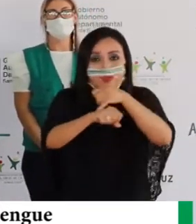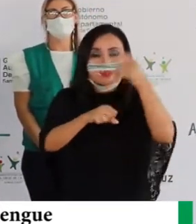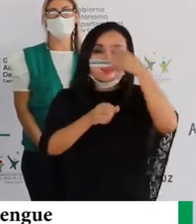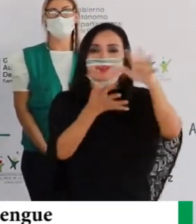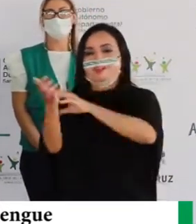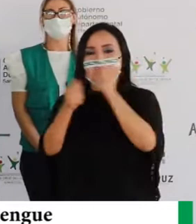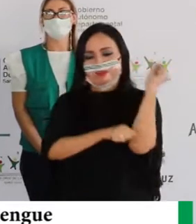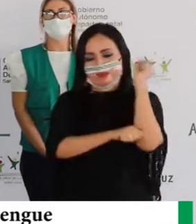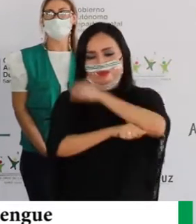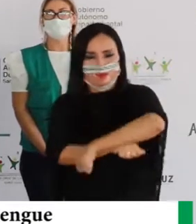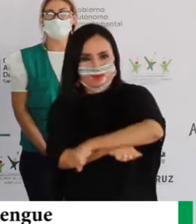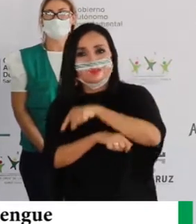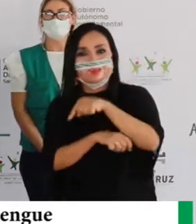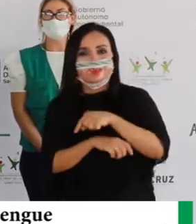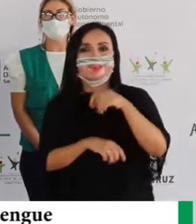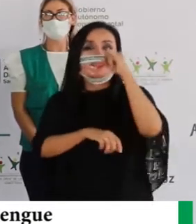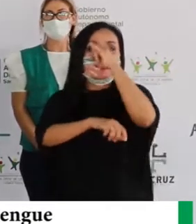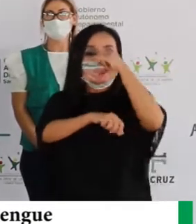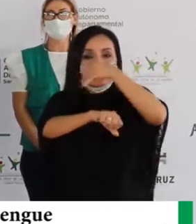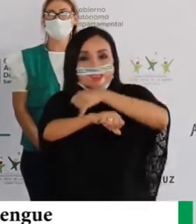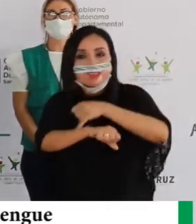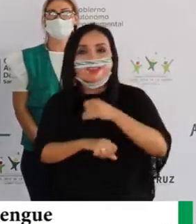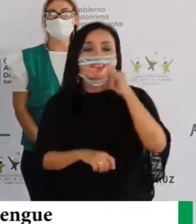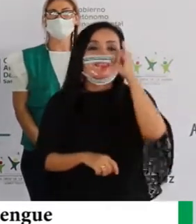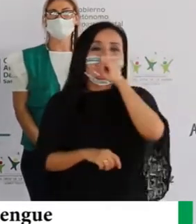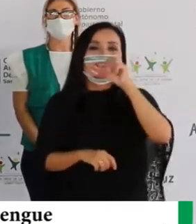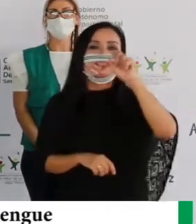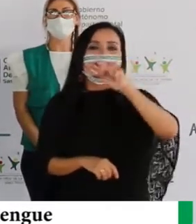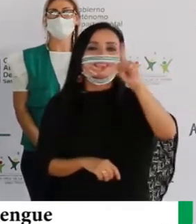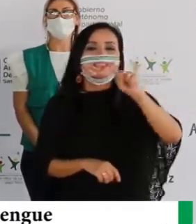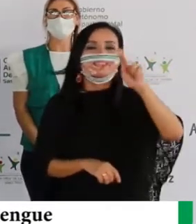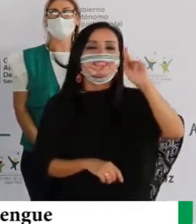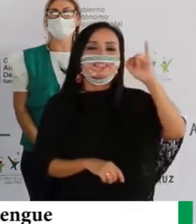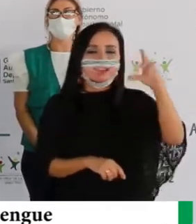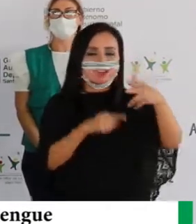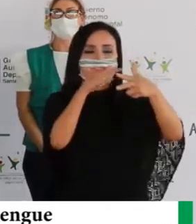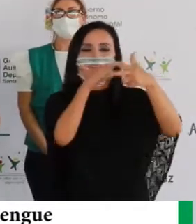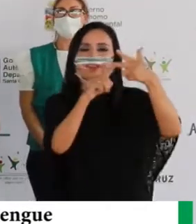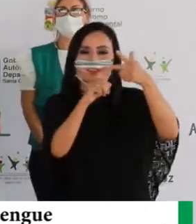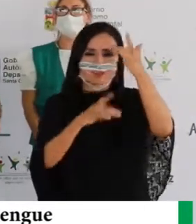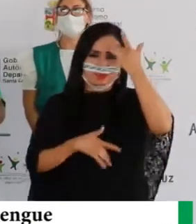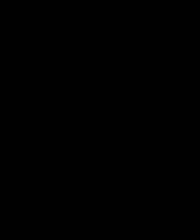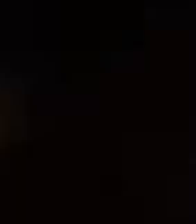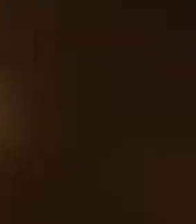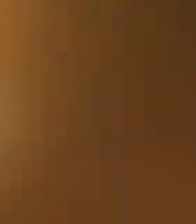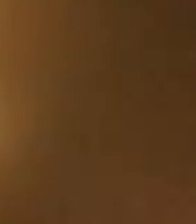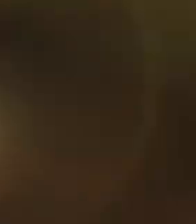o vamos a poder derrotar al dengue, a la Zika y a la chikungunya. Muchas gracias.